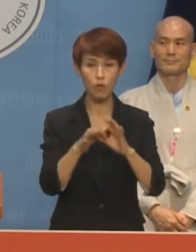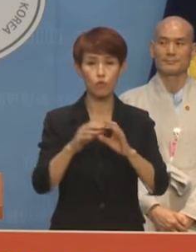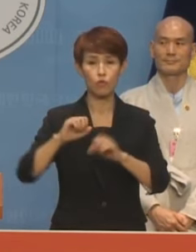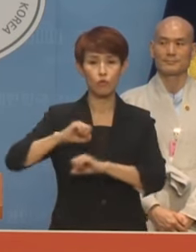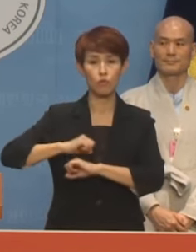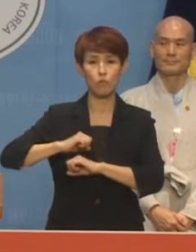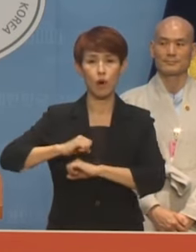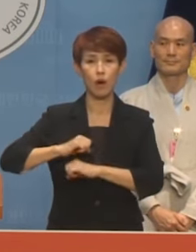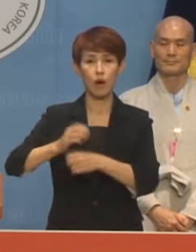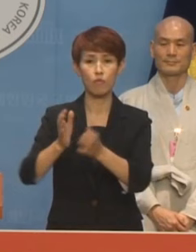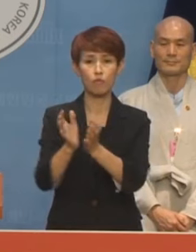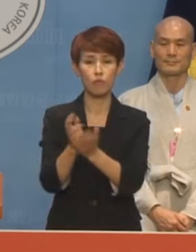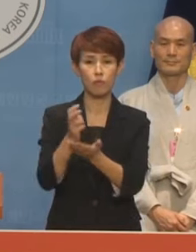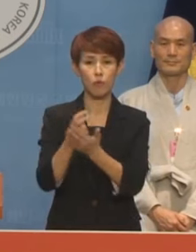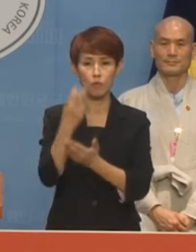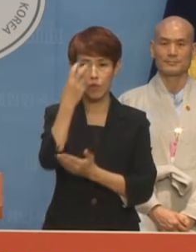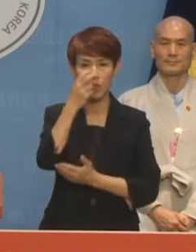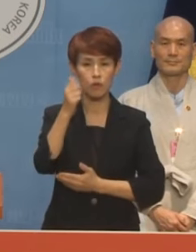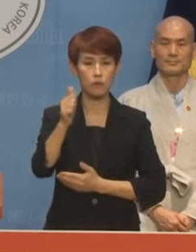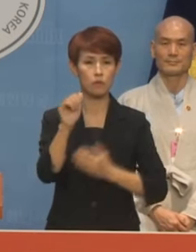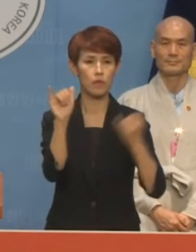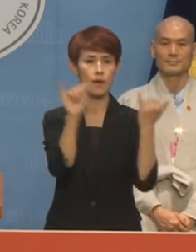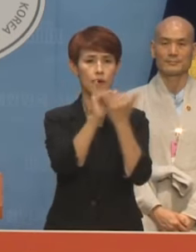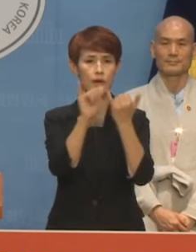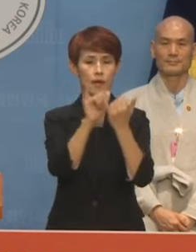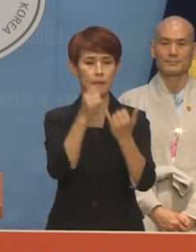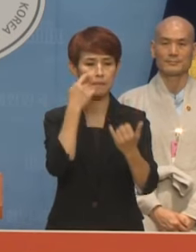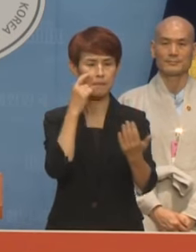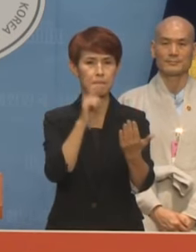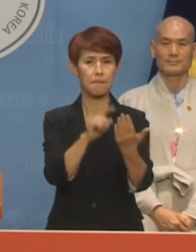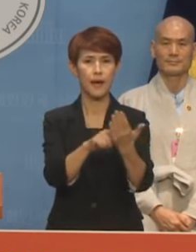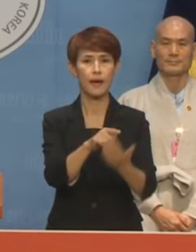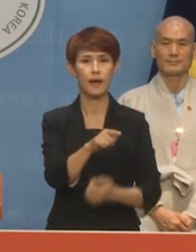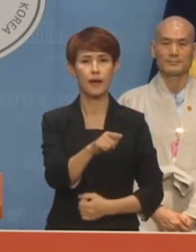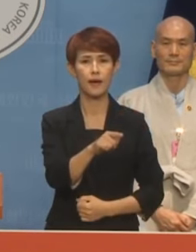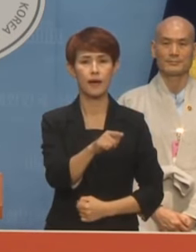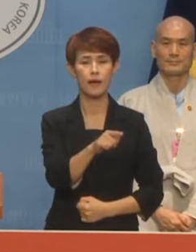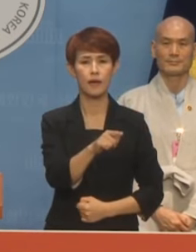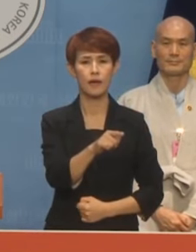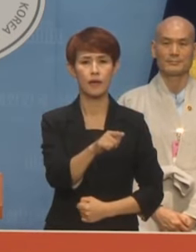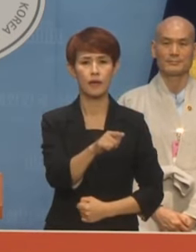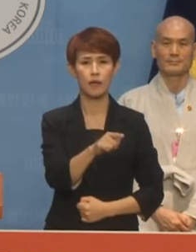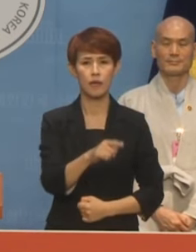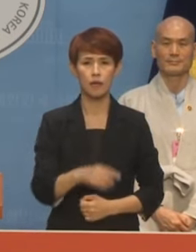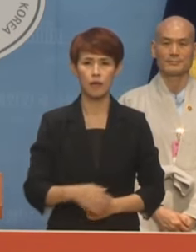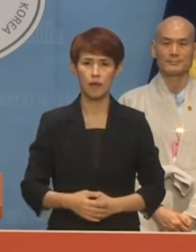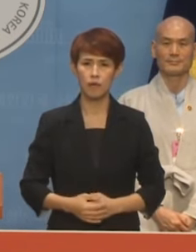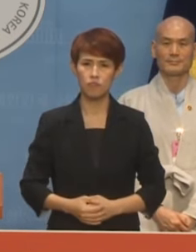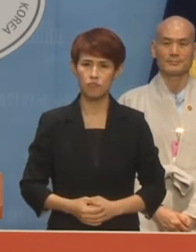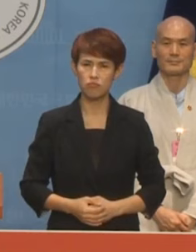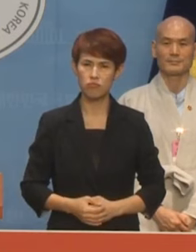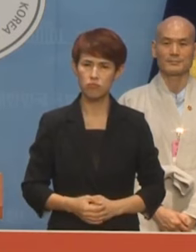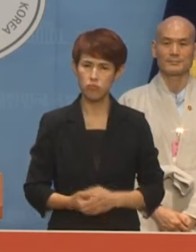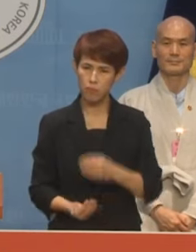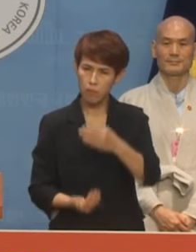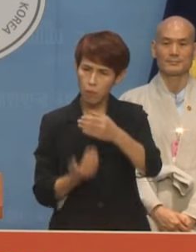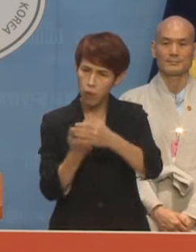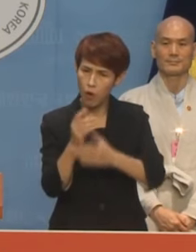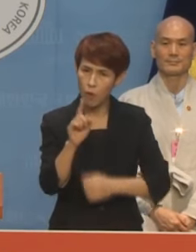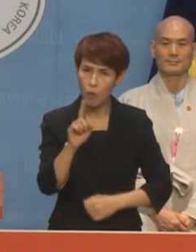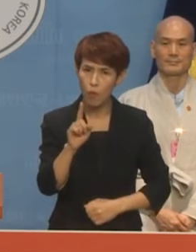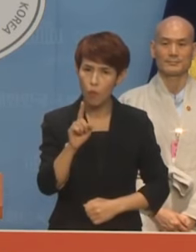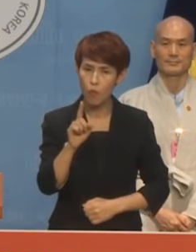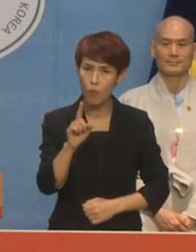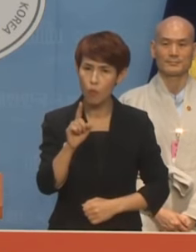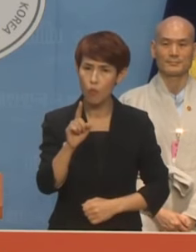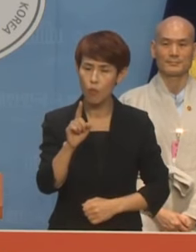국방부 법무관리관과 통화를 했던 정황도 드러나고 있는 상황입니다. 도대체 무슨 일이 있었고, 또